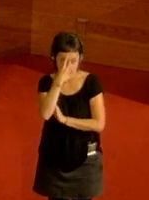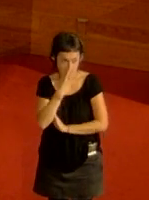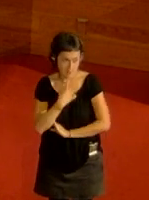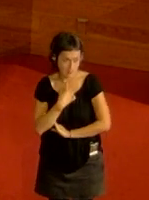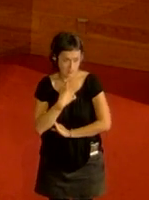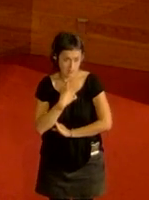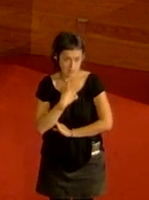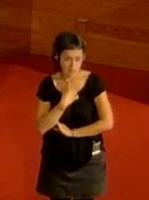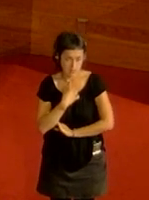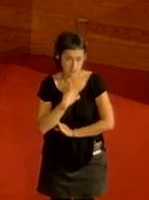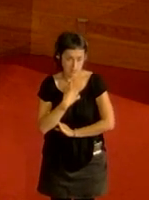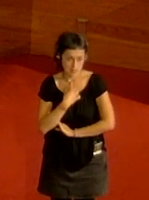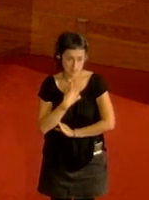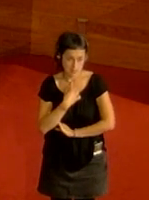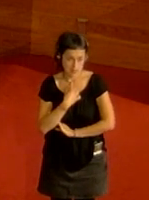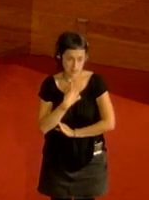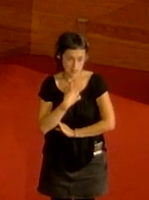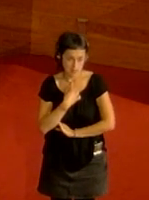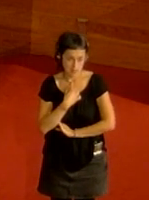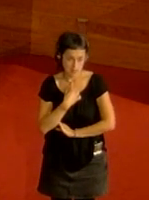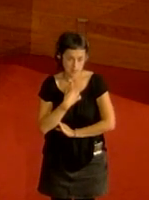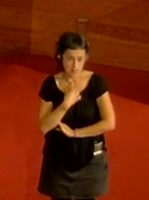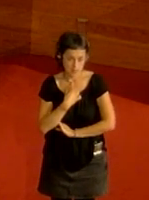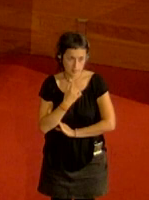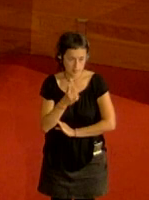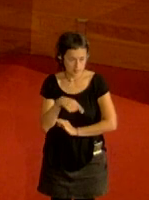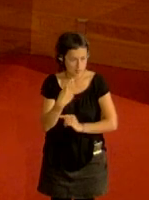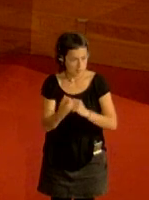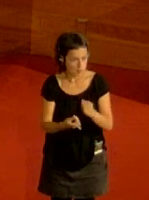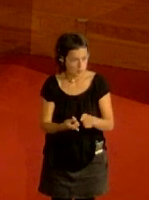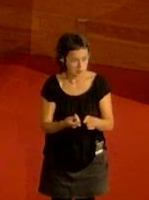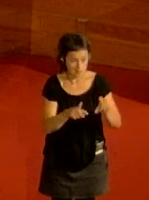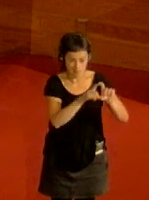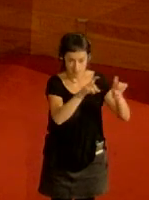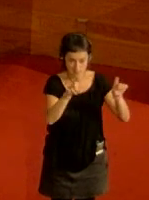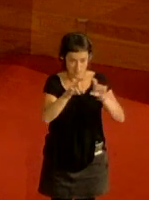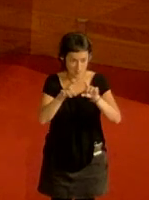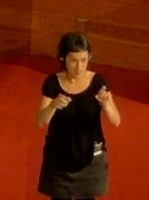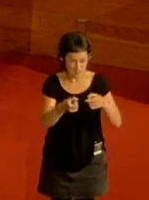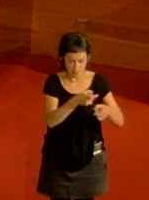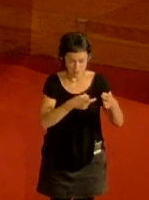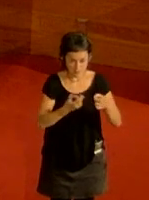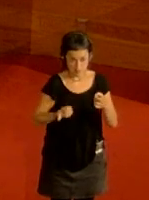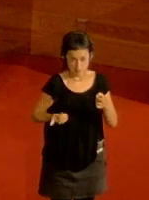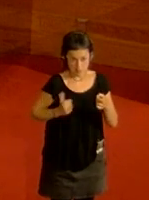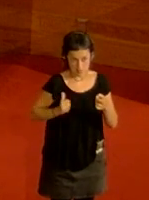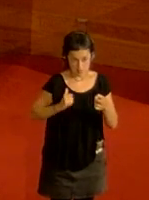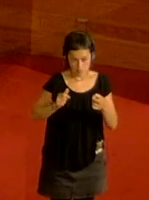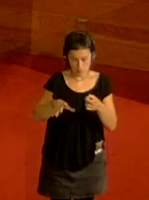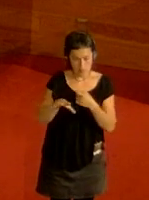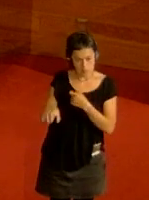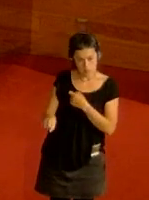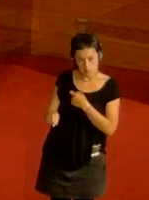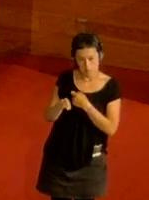eh e que son instrumentalizados por por estas industrias desde ese eh eh elemento